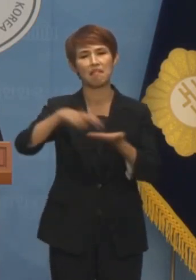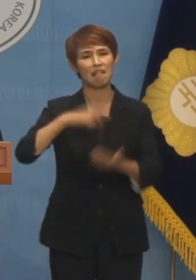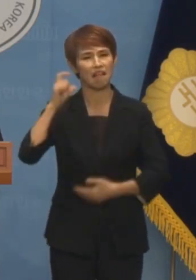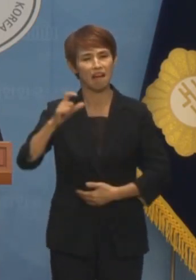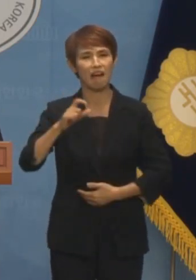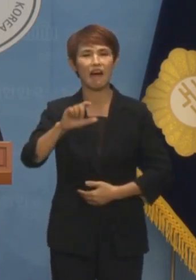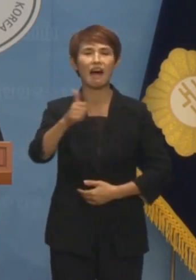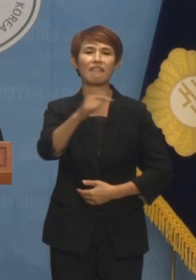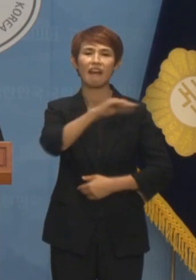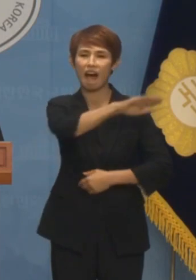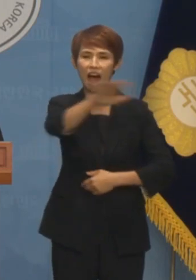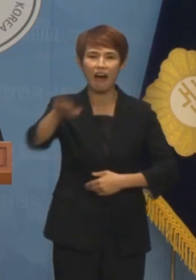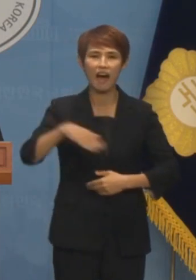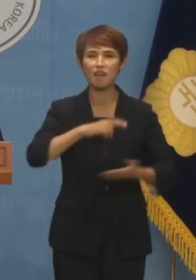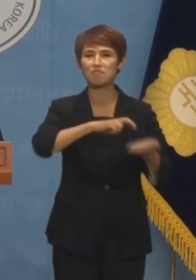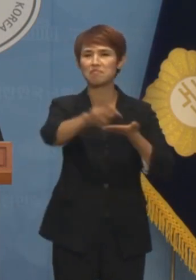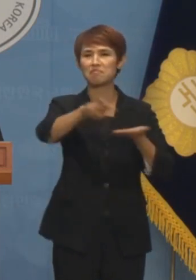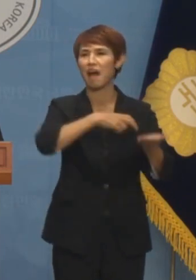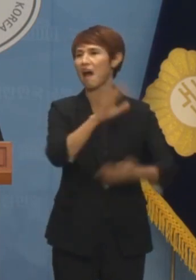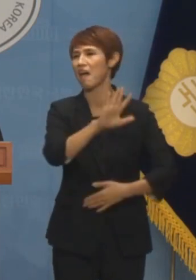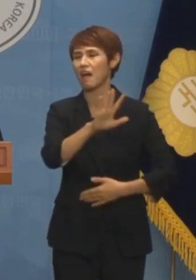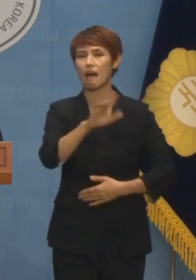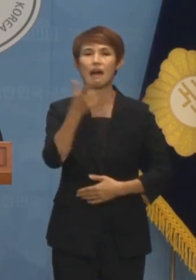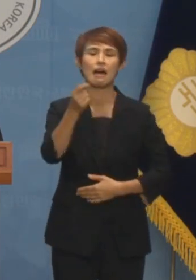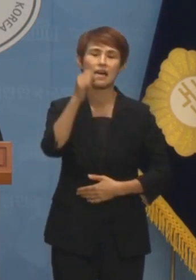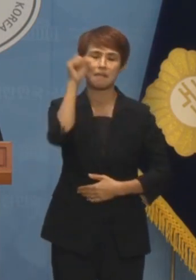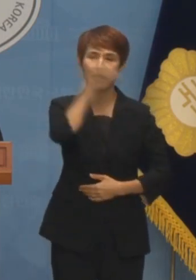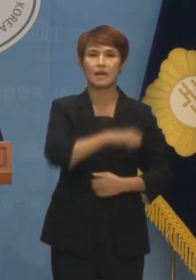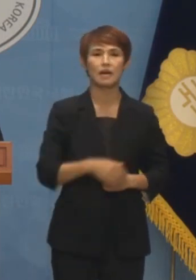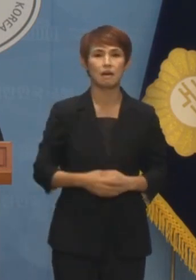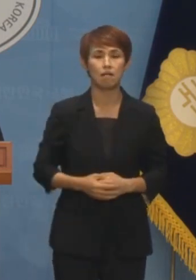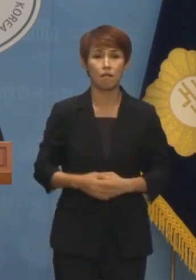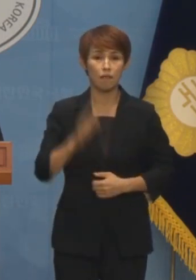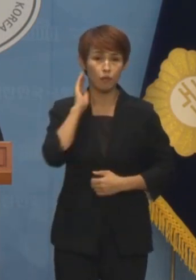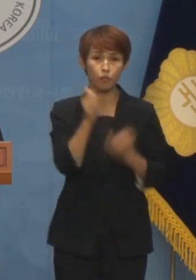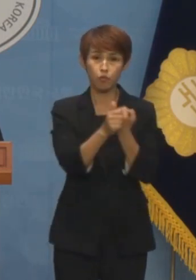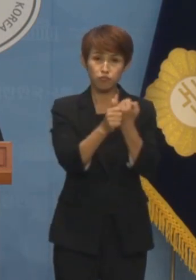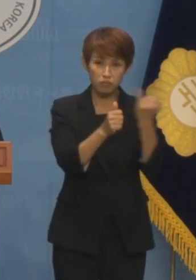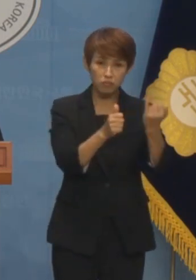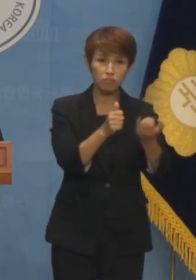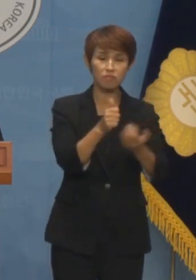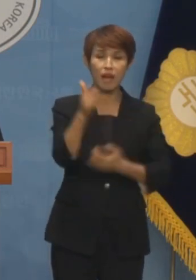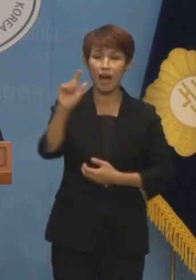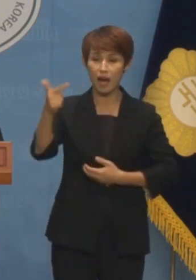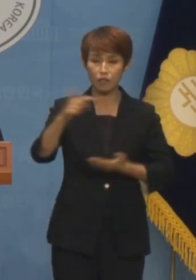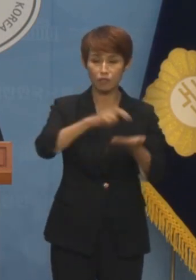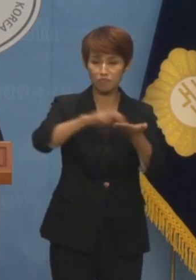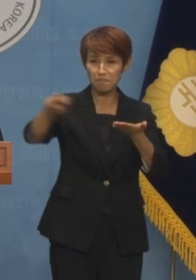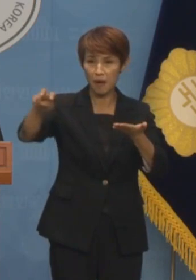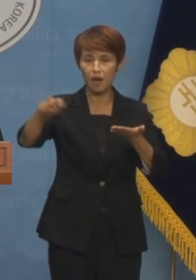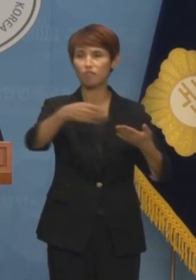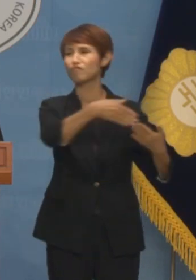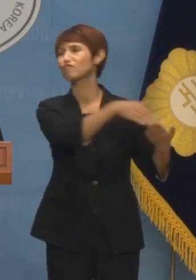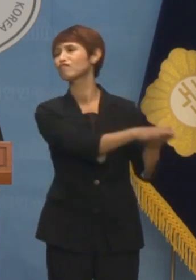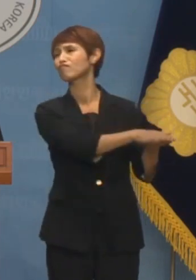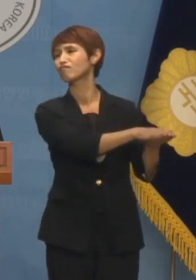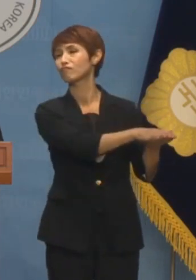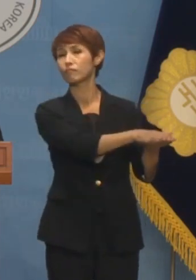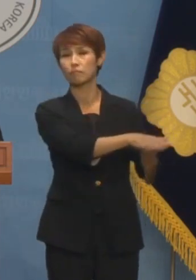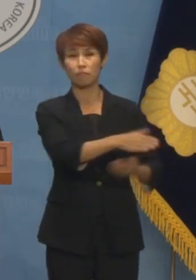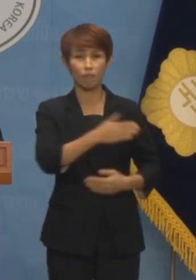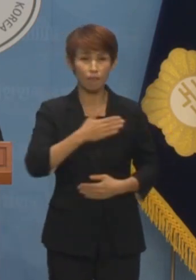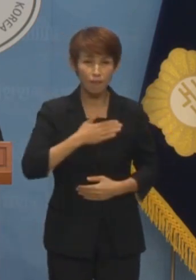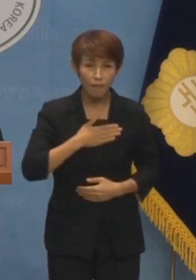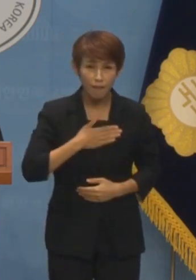알았습니다. 현직 대통령의 부인의 문자도 씹는데 저 같은